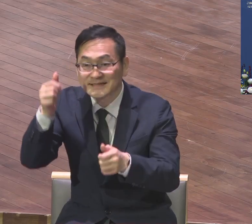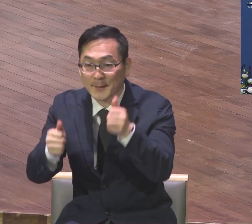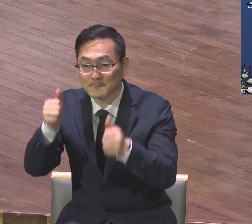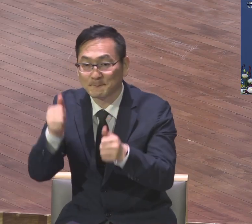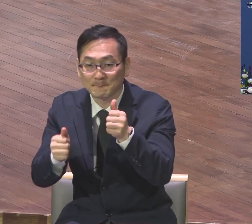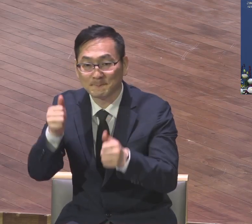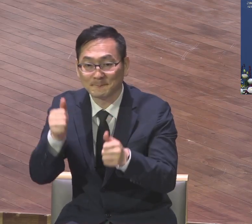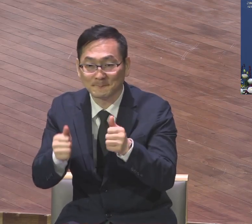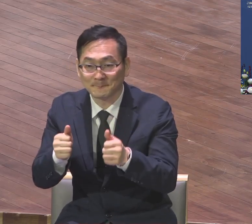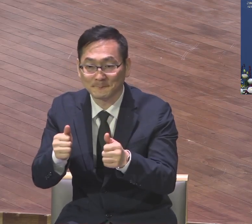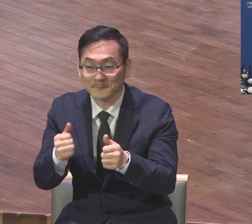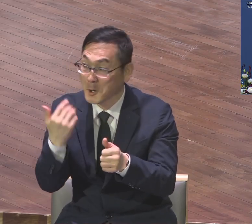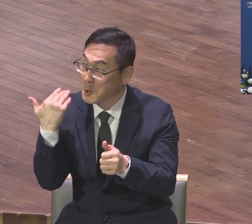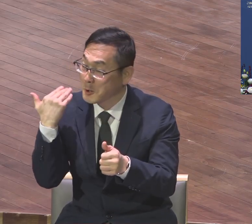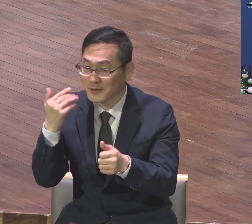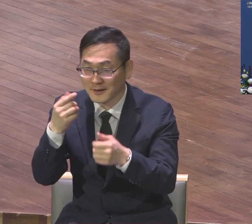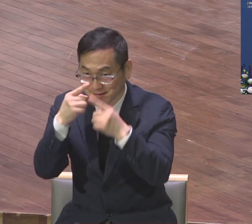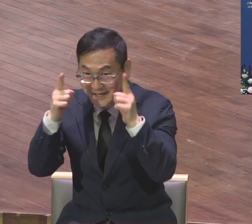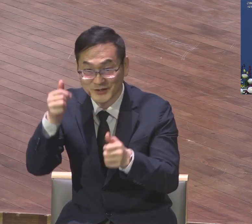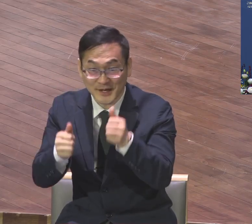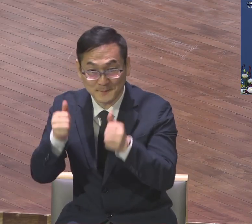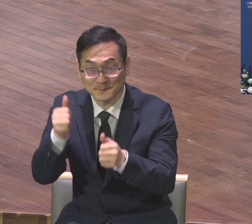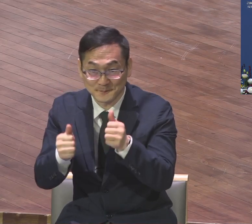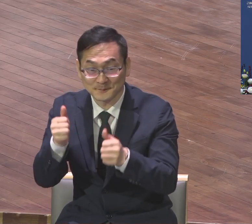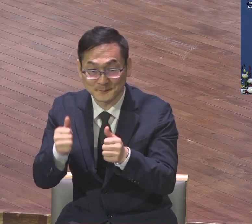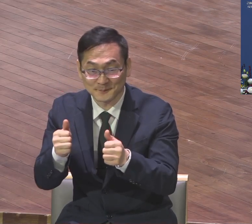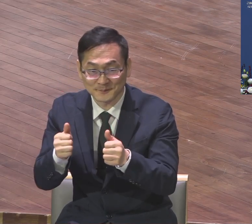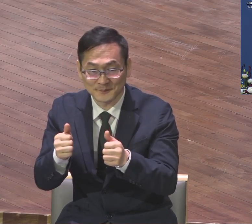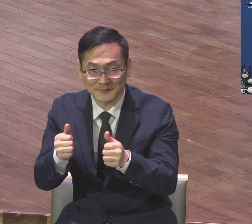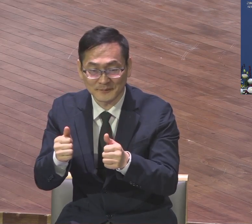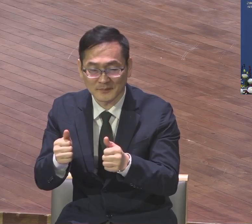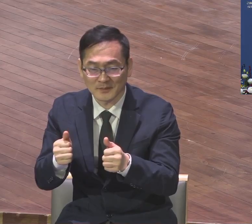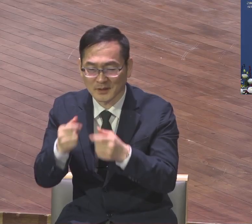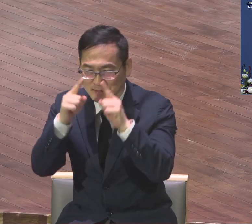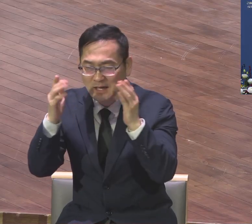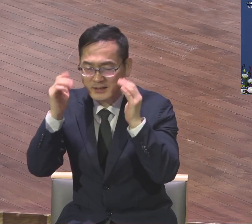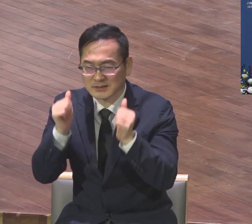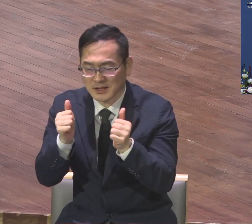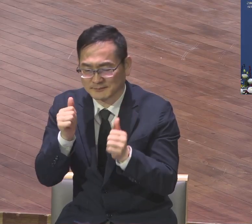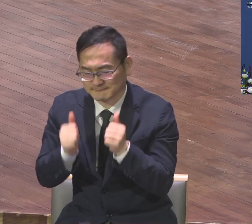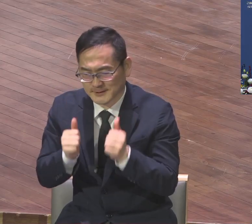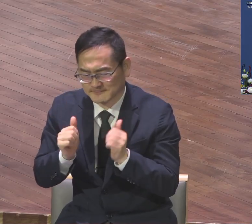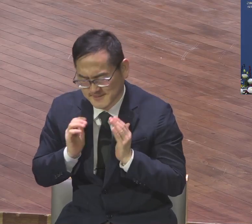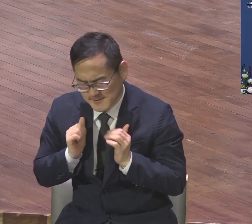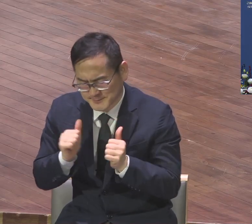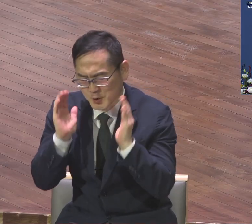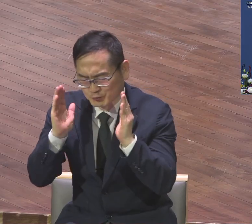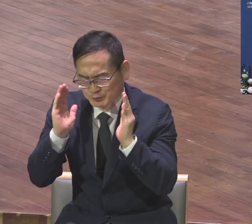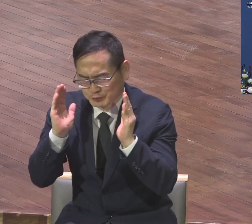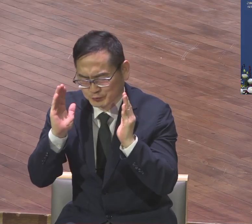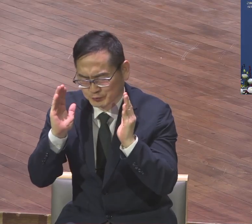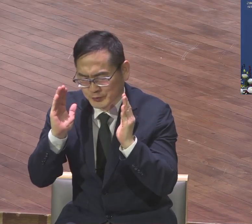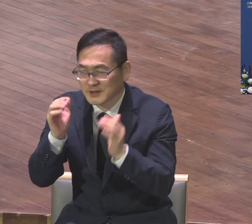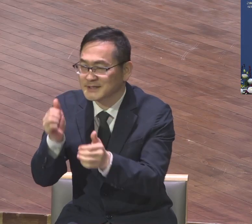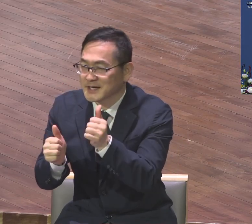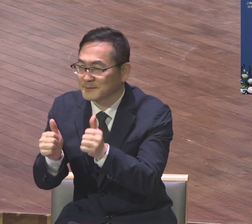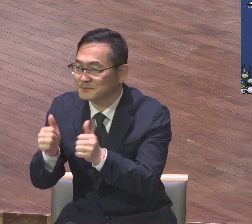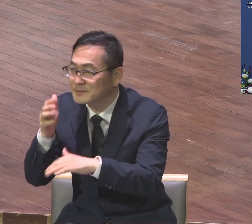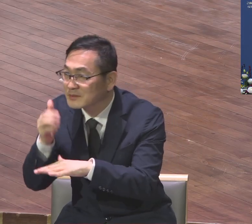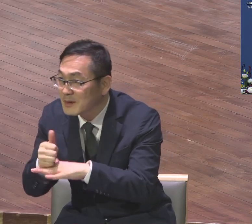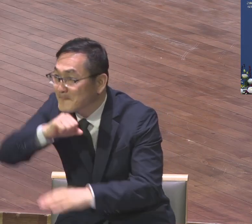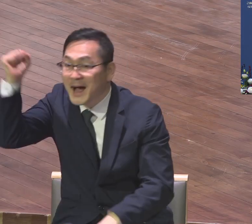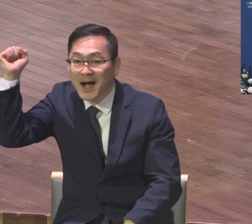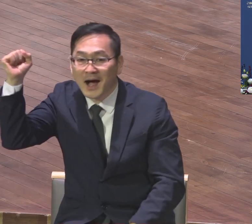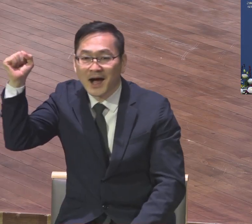기간 동안에 그렇게 열심히 해서 합격을 했다. 또 이제 직장을